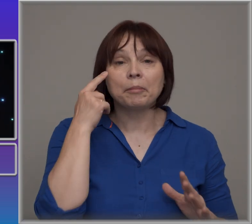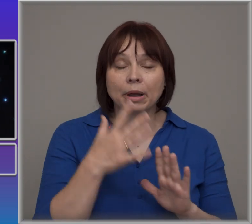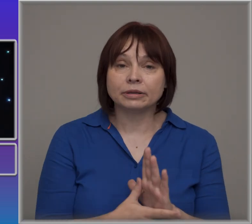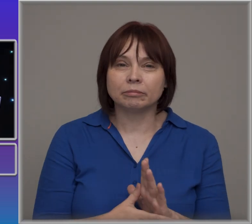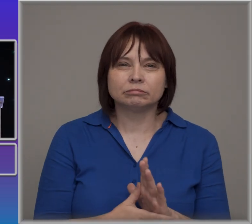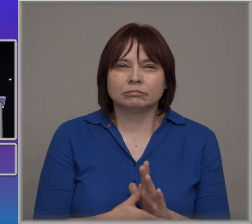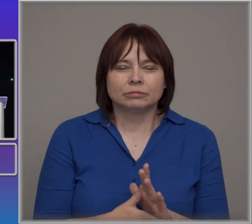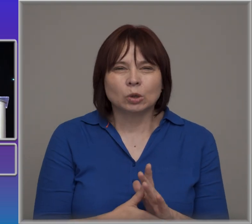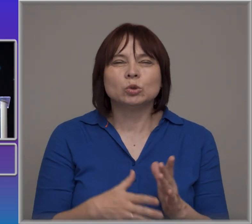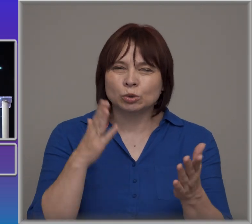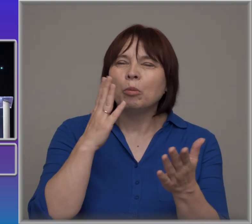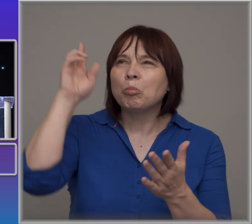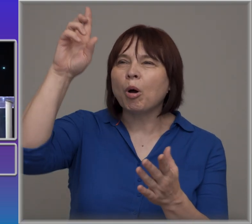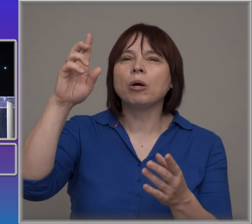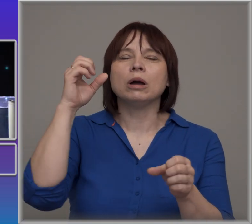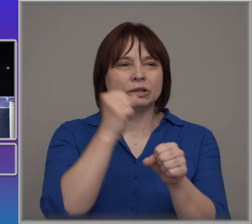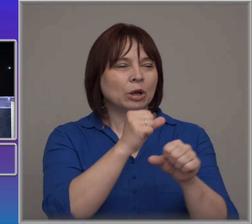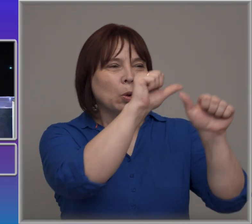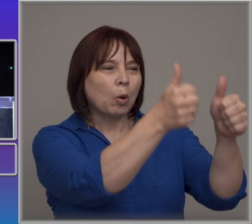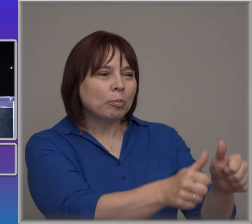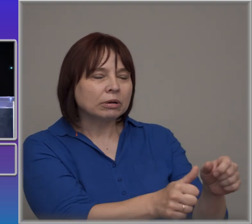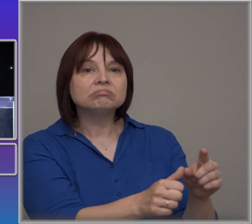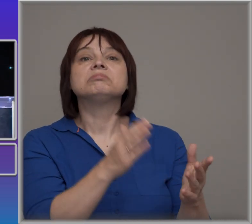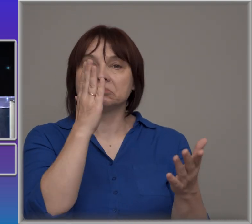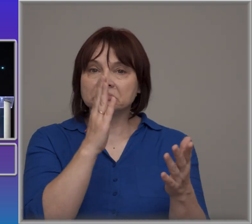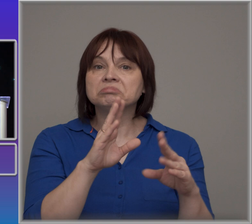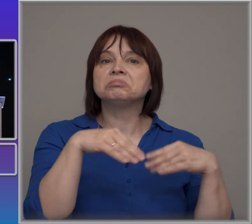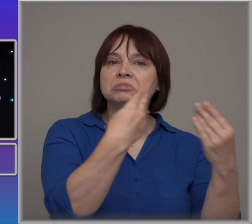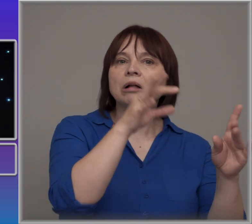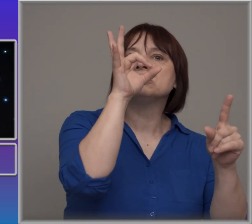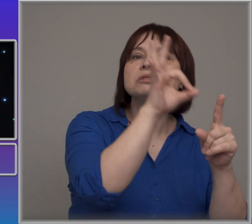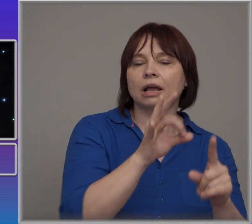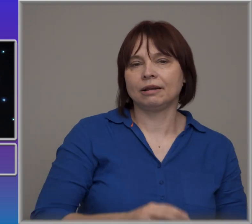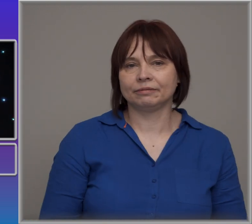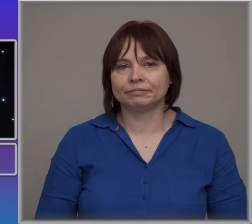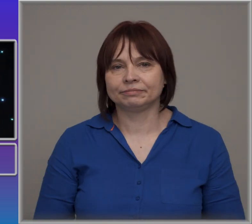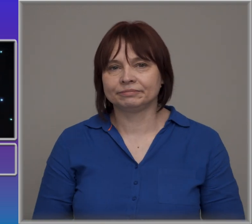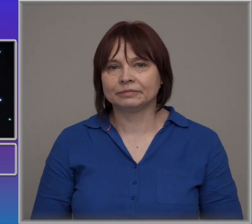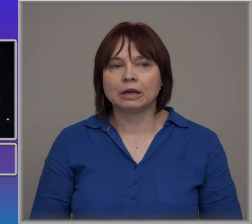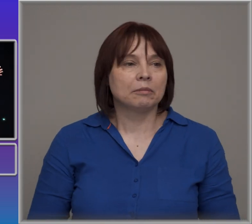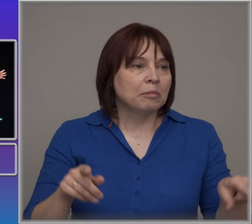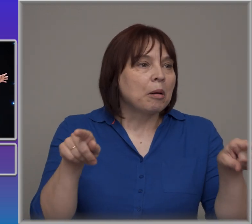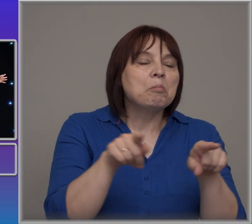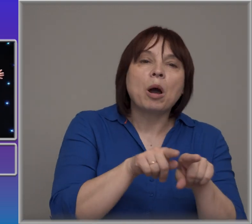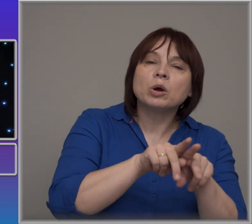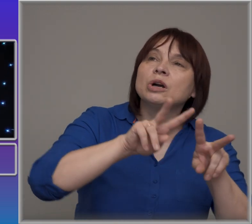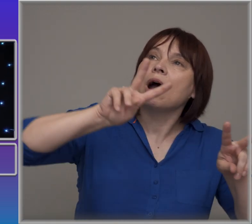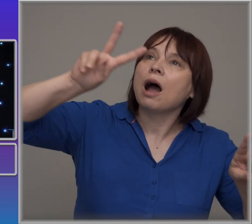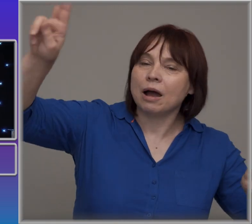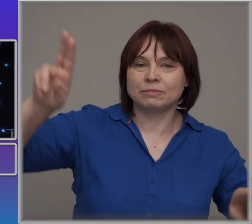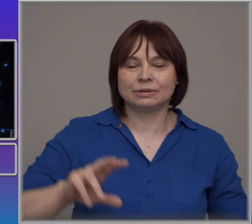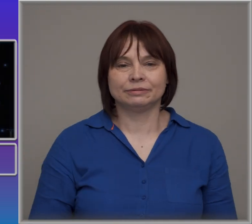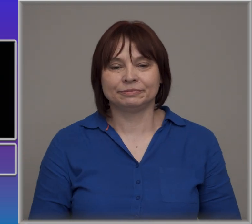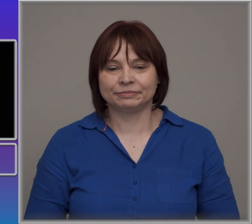«целем» означает «образ». «Образ». Давайте скажем «образ». Это слово созвучно с русским словом